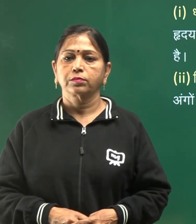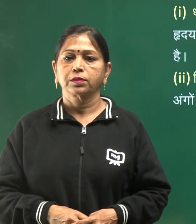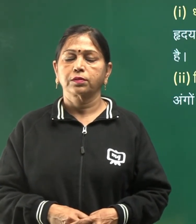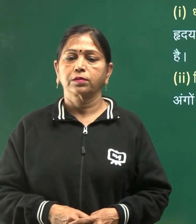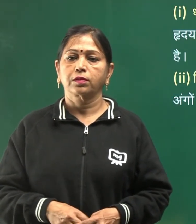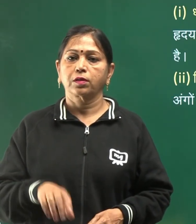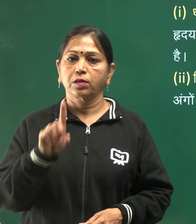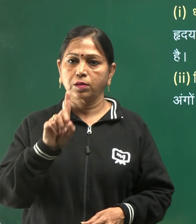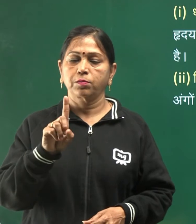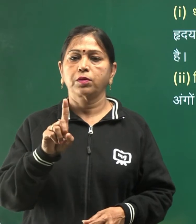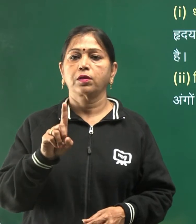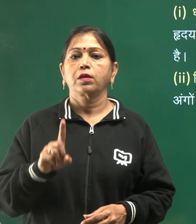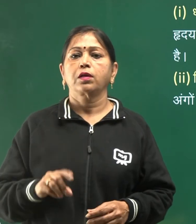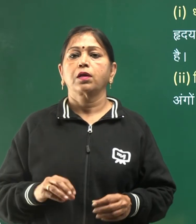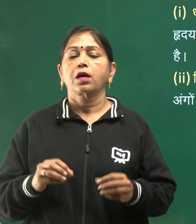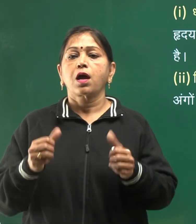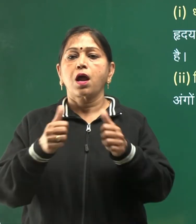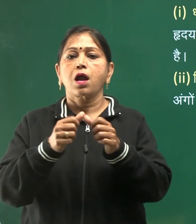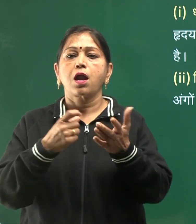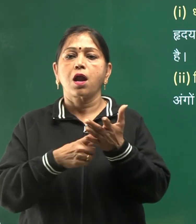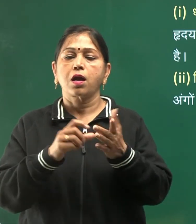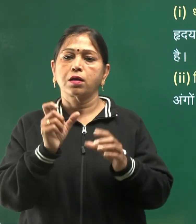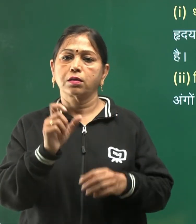नंबर 1, धमनियाँ